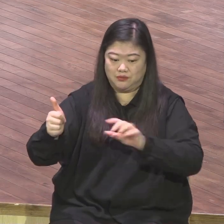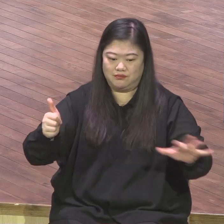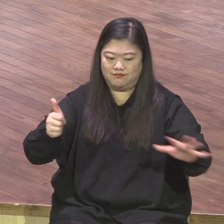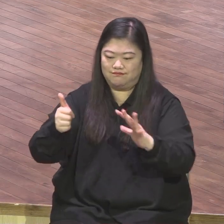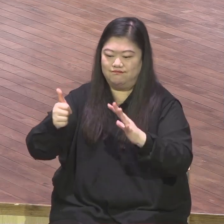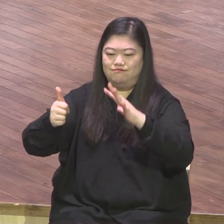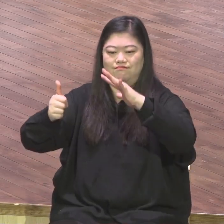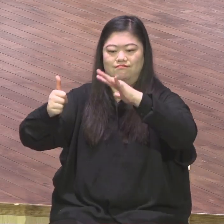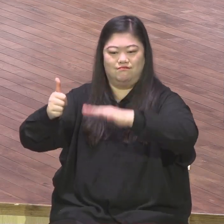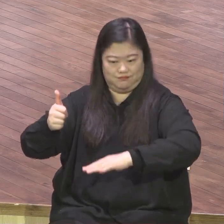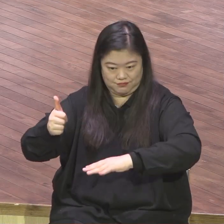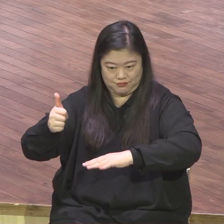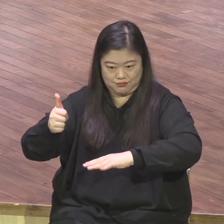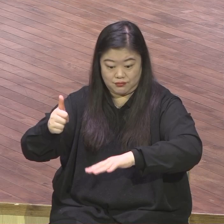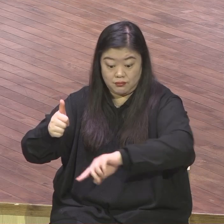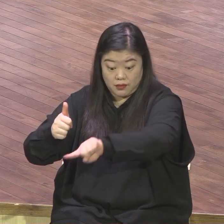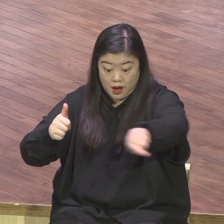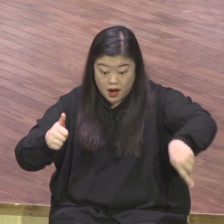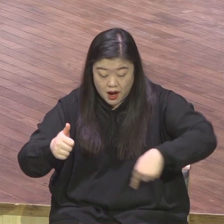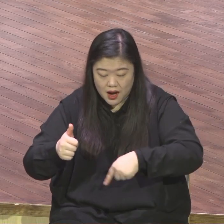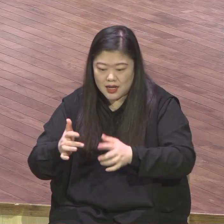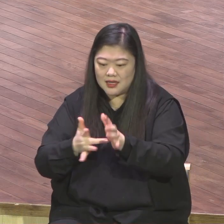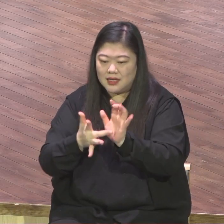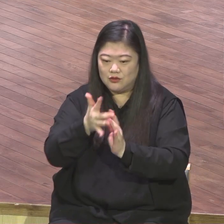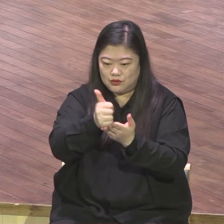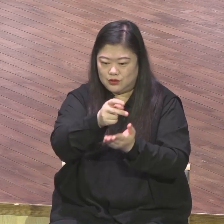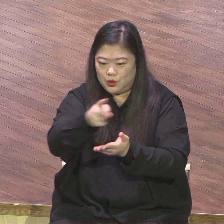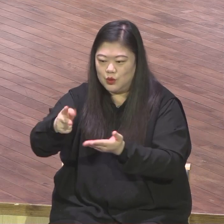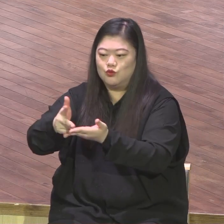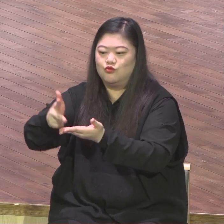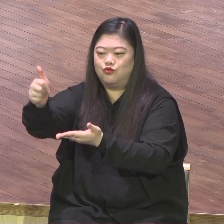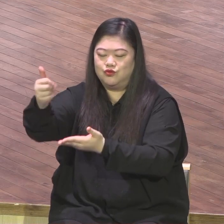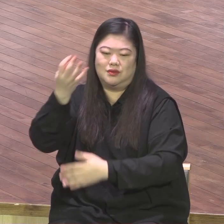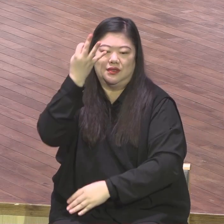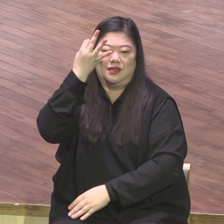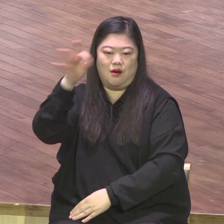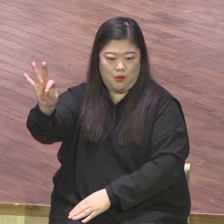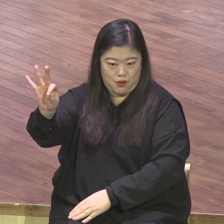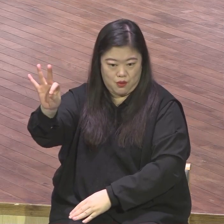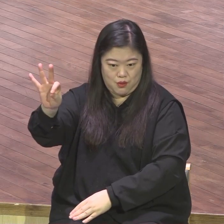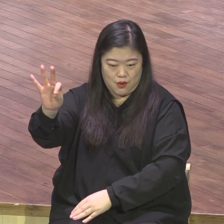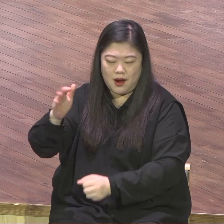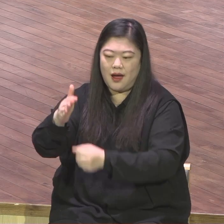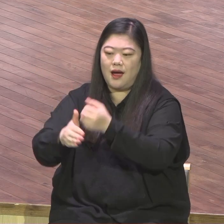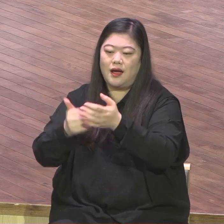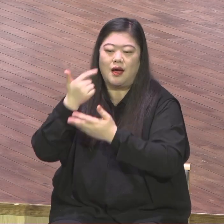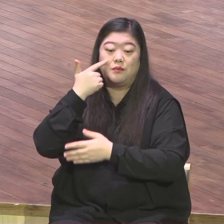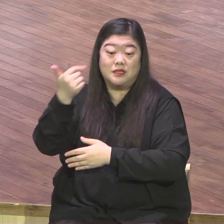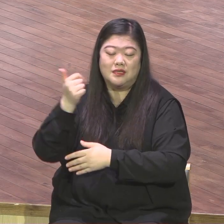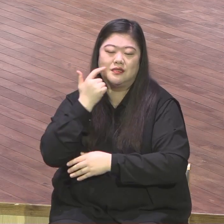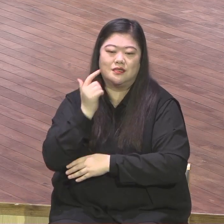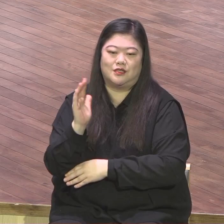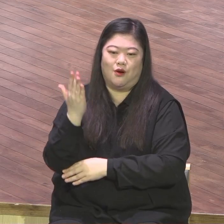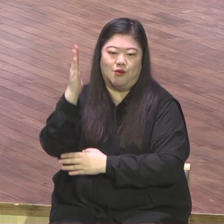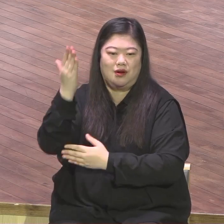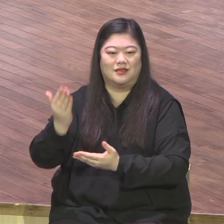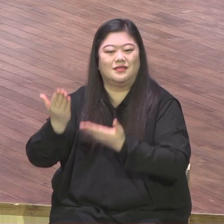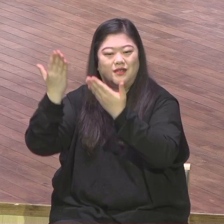하시고 모든 입으로 예수 그리스도를 주라 시인하여 하나님 아버지께 영광을 돌리게